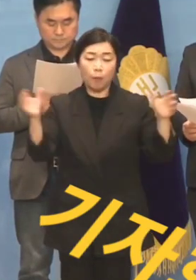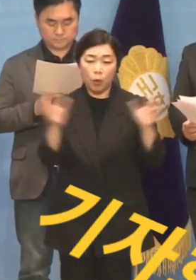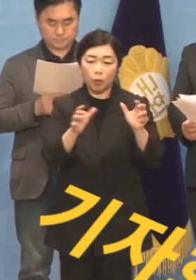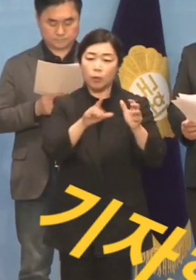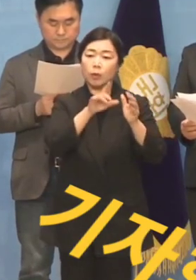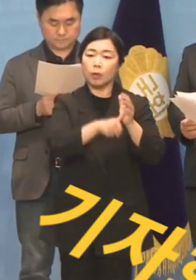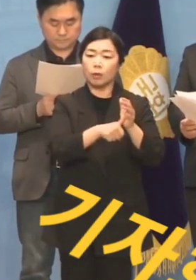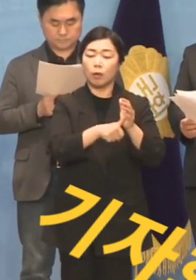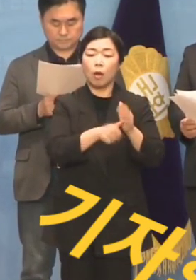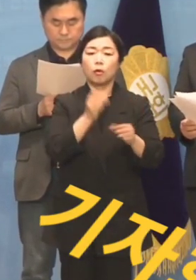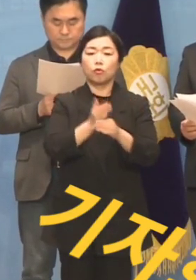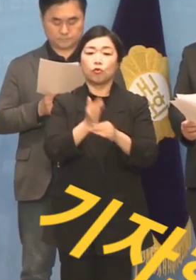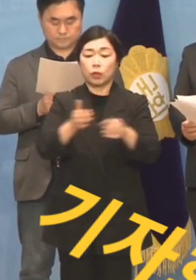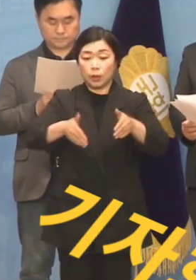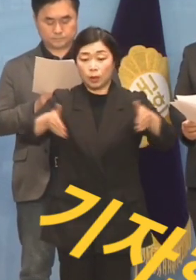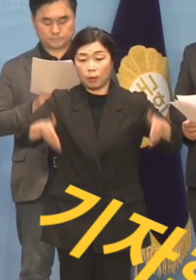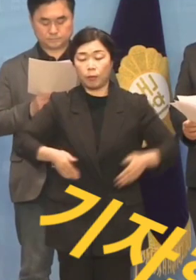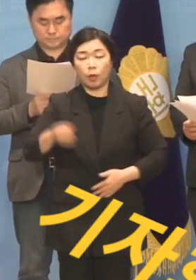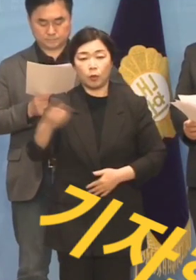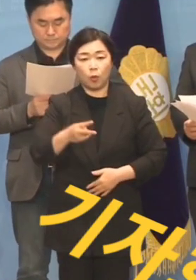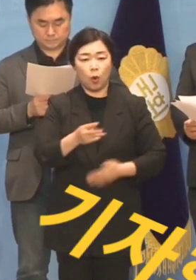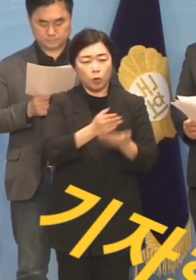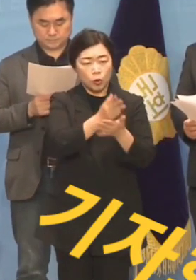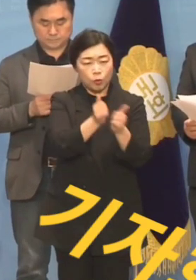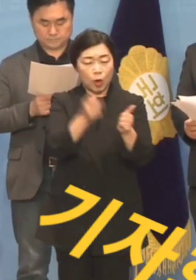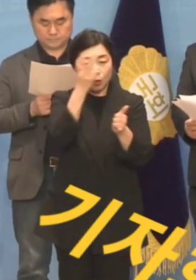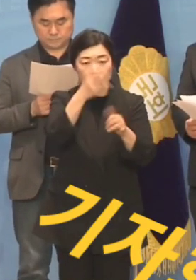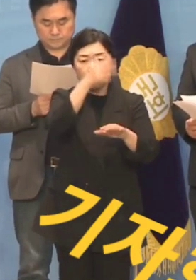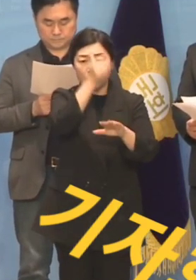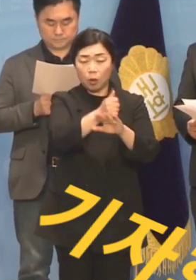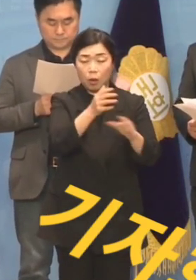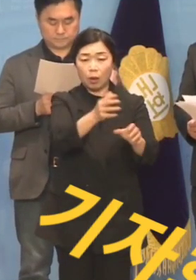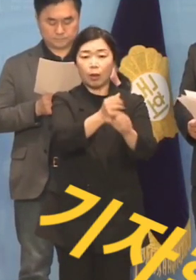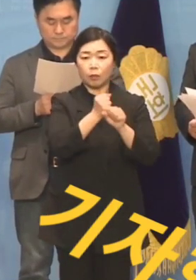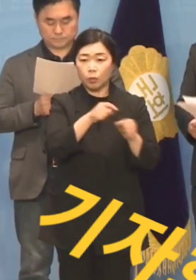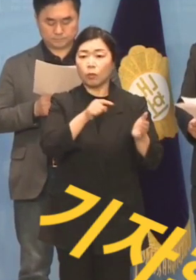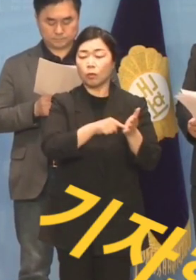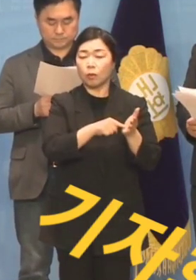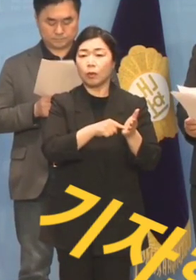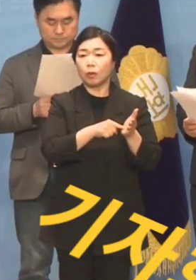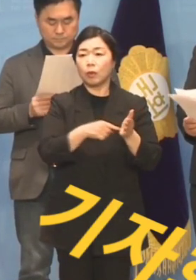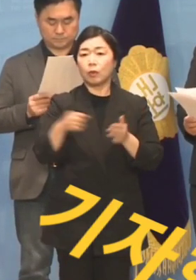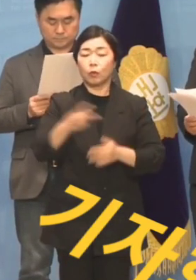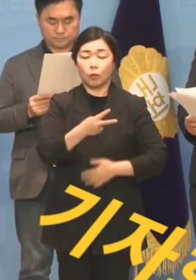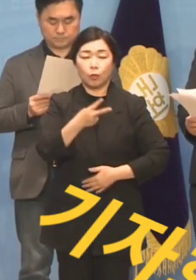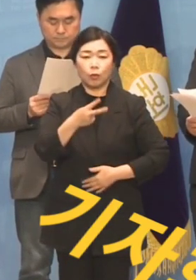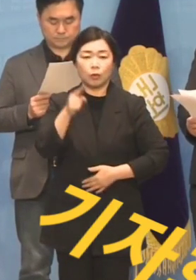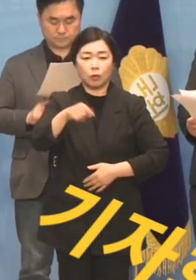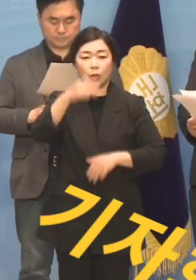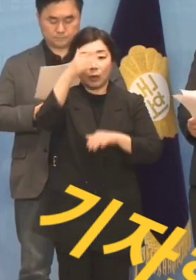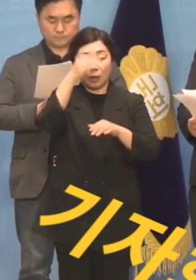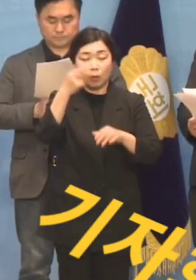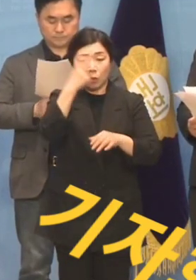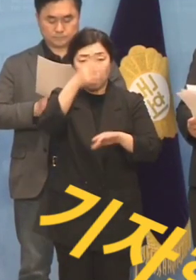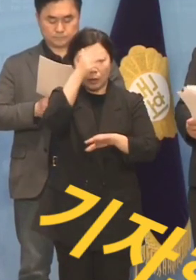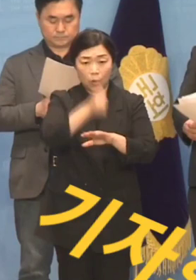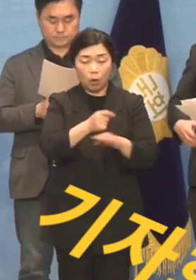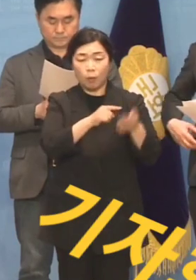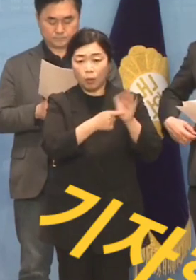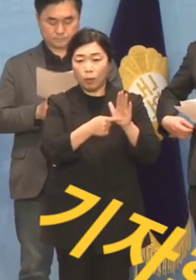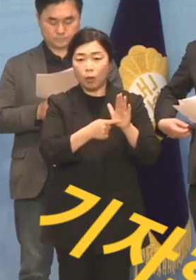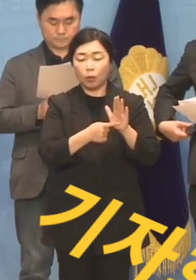정치개혁 의원 모임에서도 중립적이고 객관적인 전문가 조사 결과 조사를 실시하고 그 발표